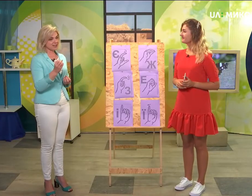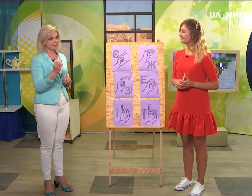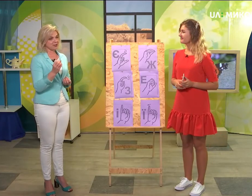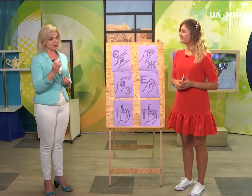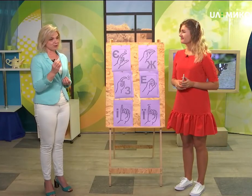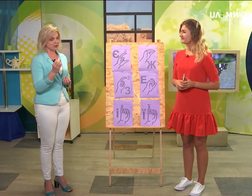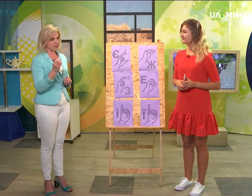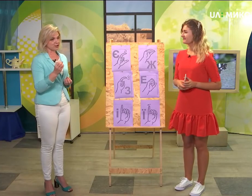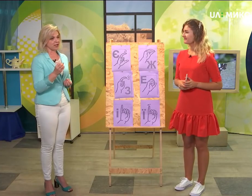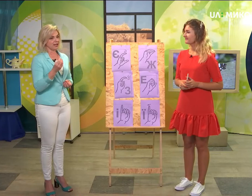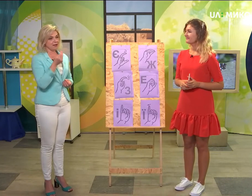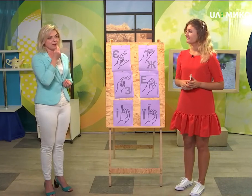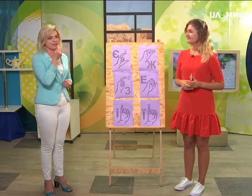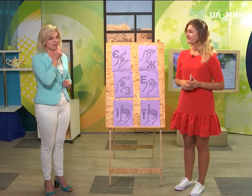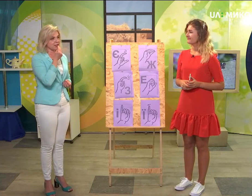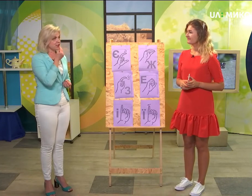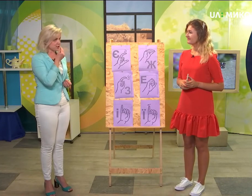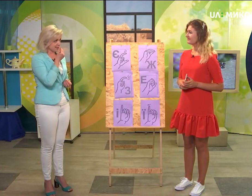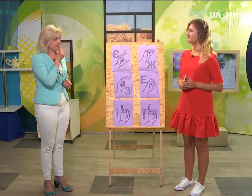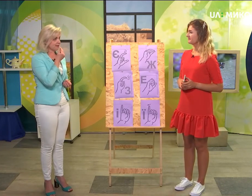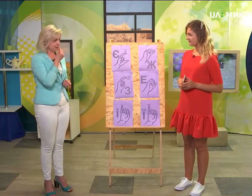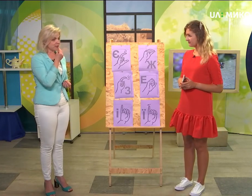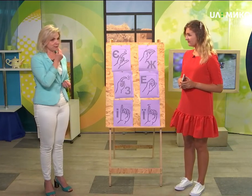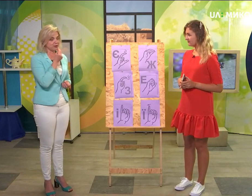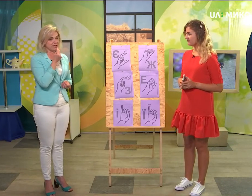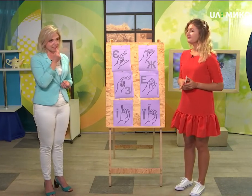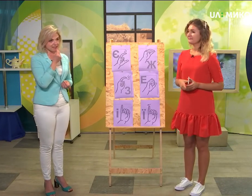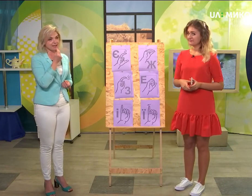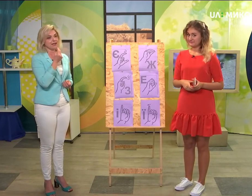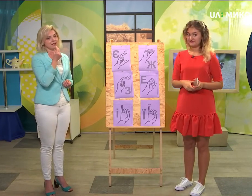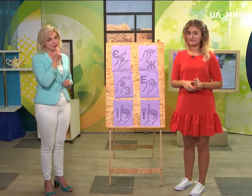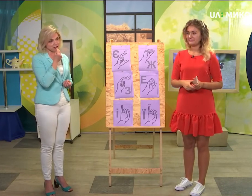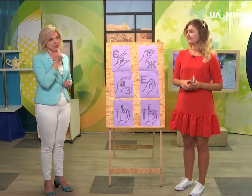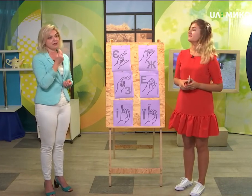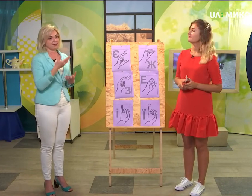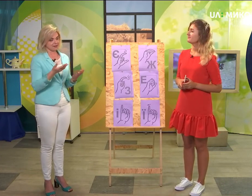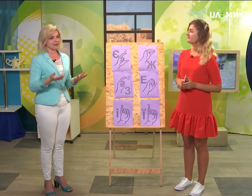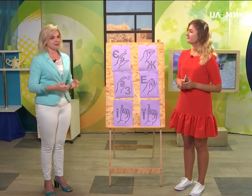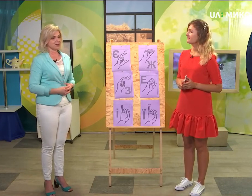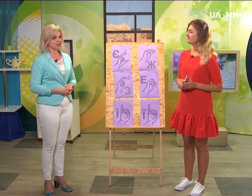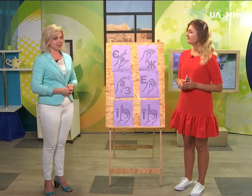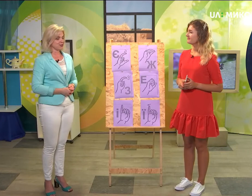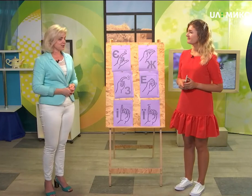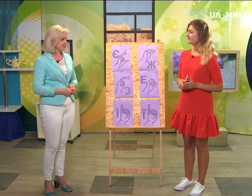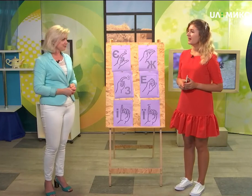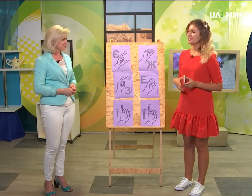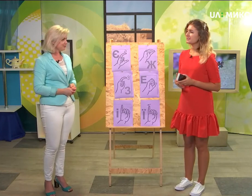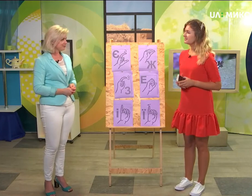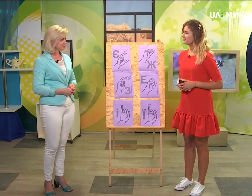жестами слово їжа, і показали їжа. Це так буде їсти. Їжа – це означає такий жест. А як сказати